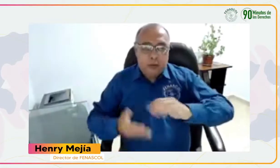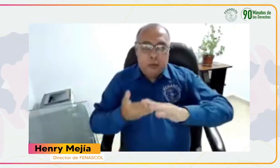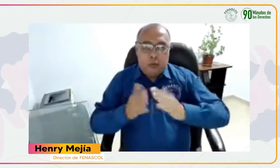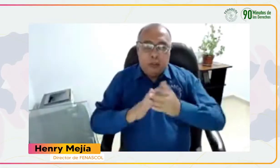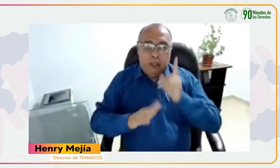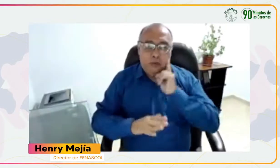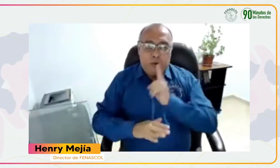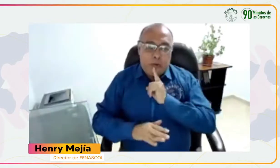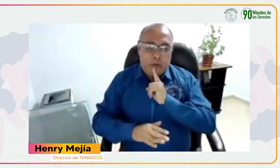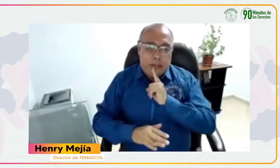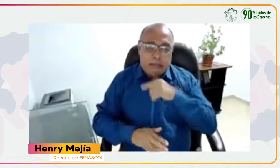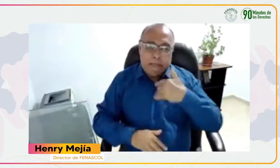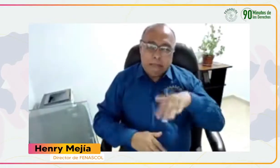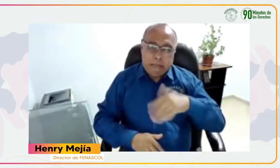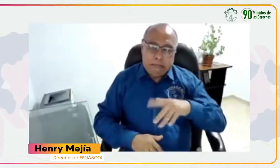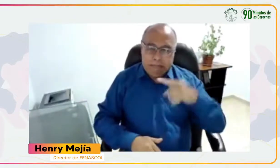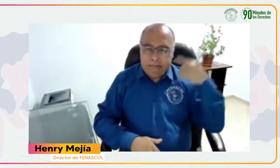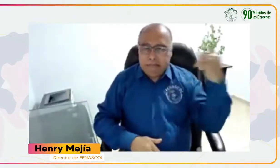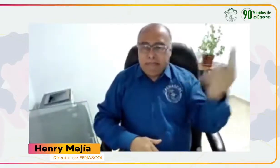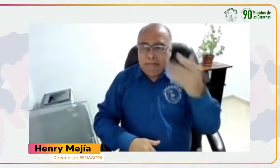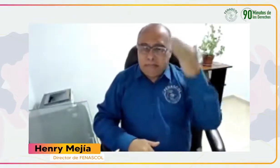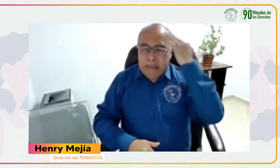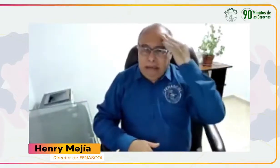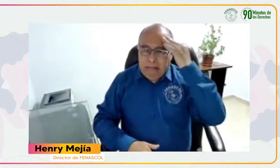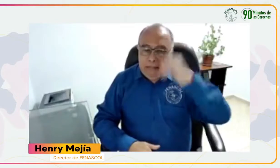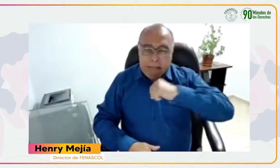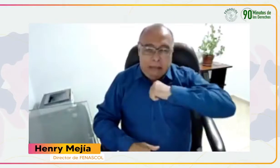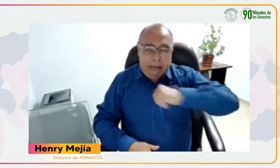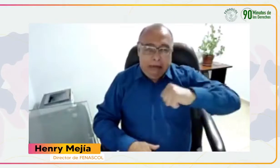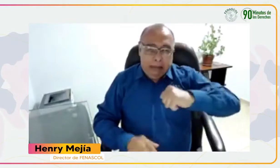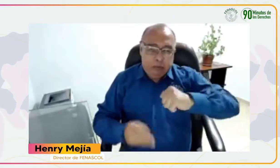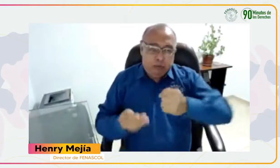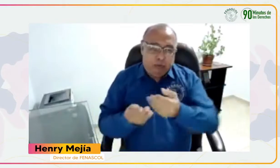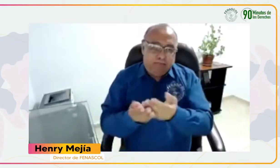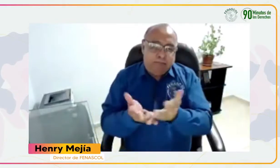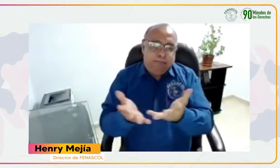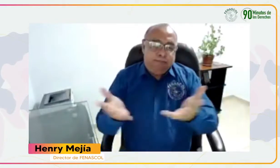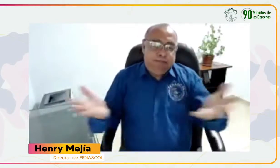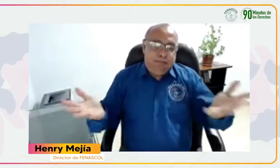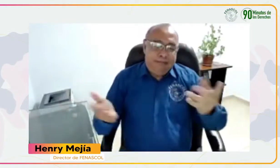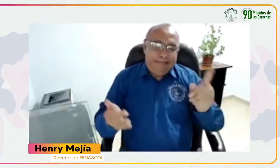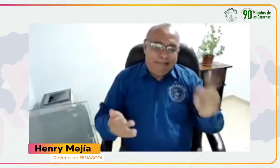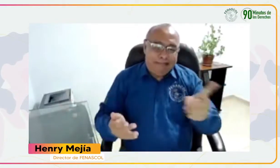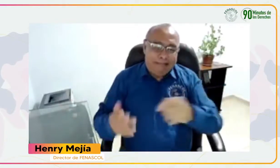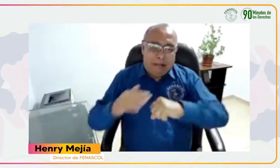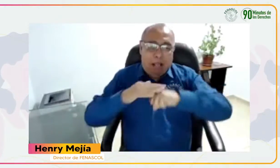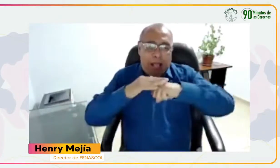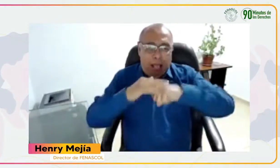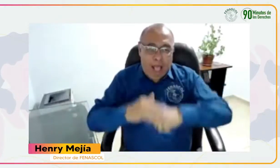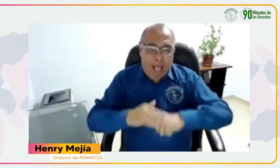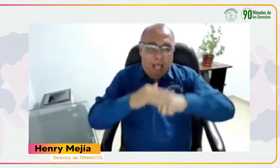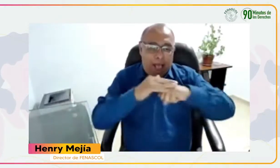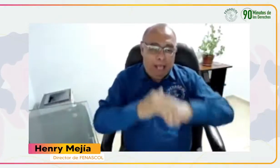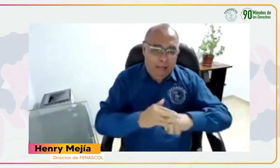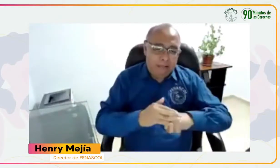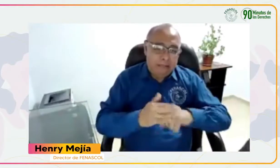sobre los derechos de la comunidad sorda. Sabemos que a veces los diferentes derechos están